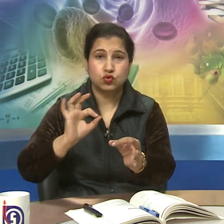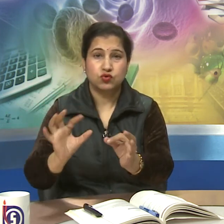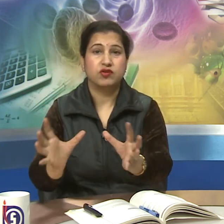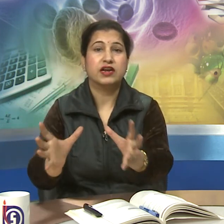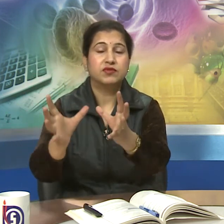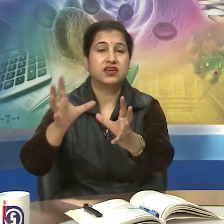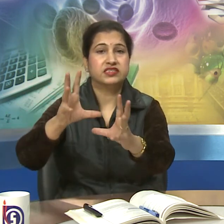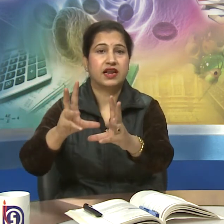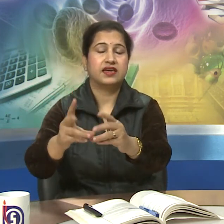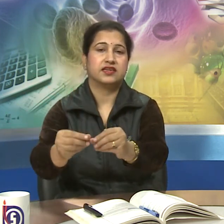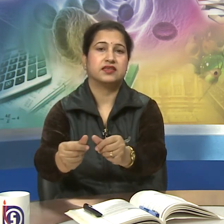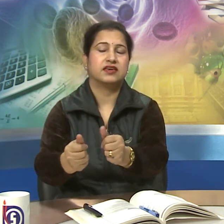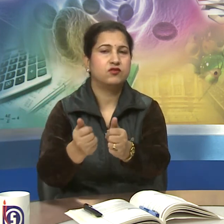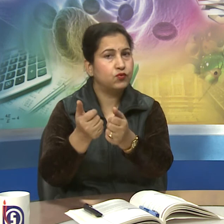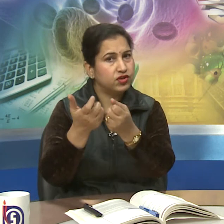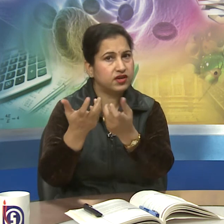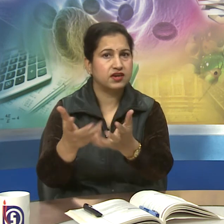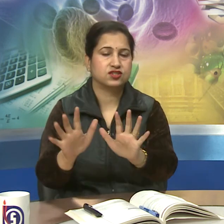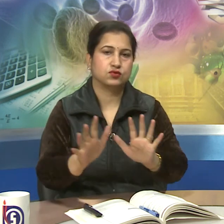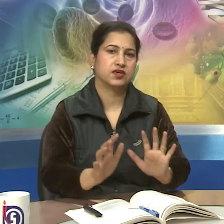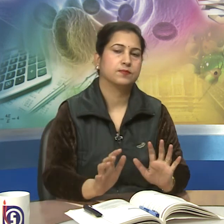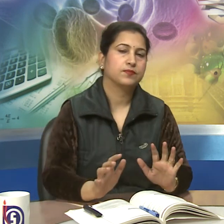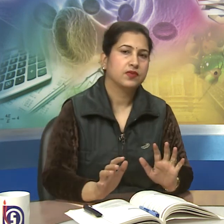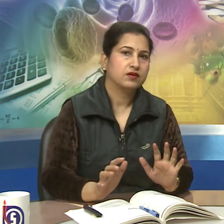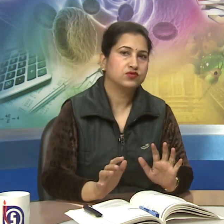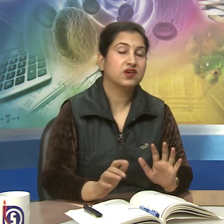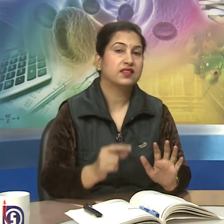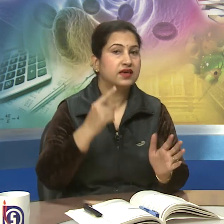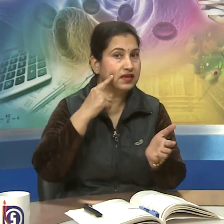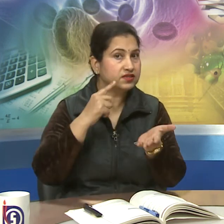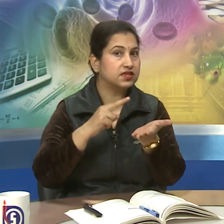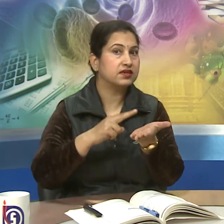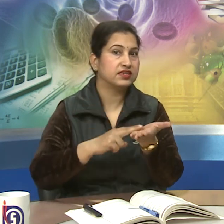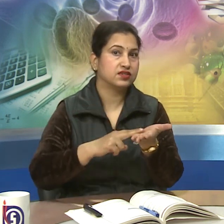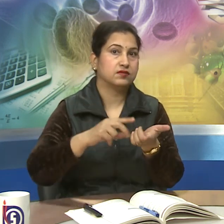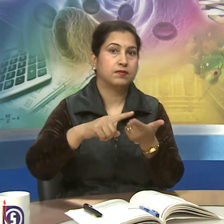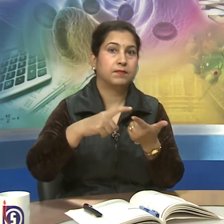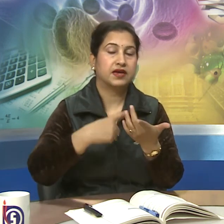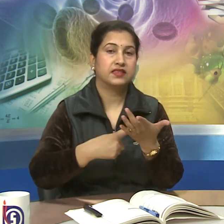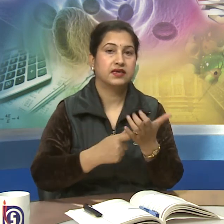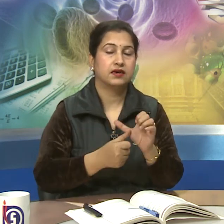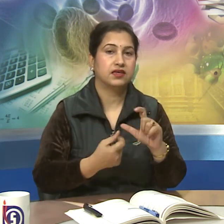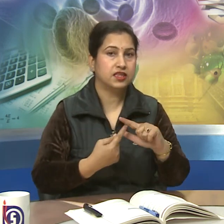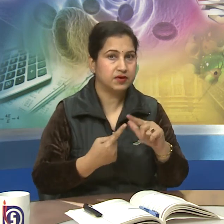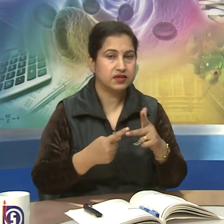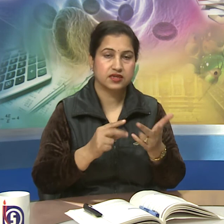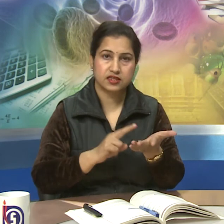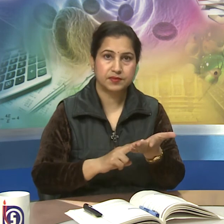गर्म करके जलाया जाता था कि पूरी तरह नष्ट हो जाएं इसे कहते इंसीनरेशन कहते हैं हिंदी में अगस्त में